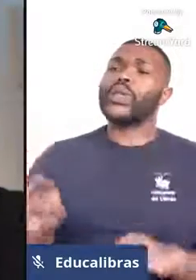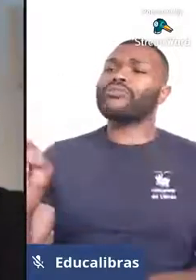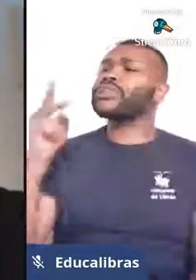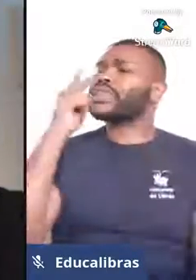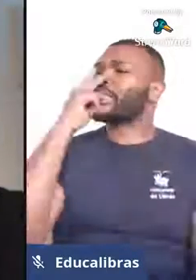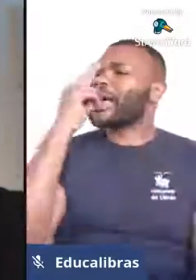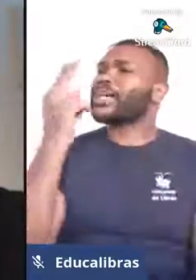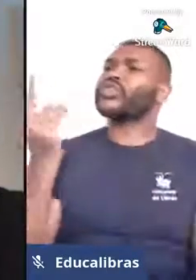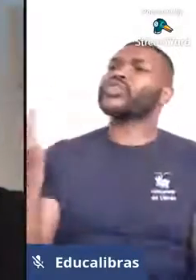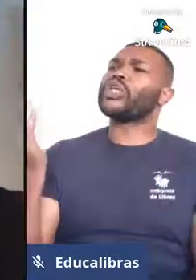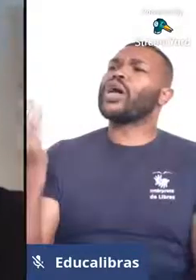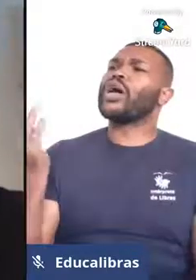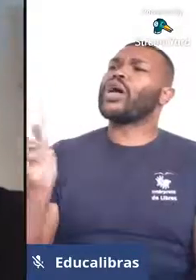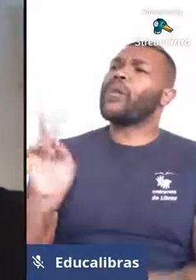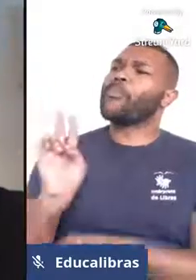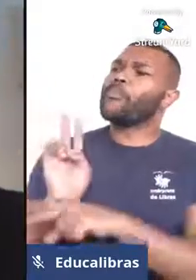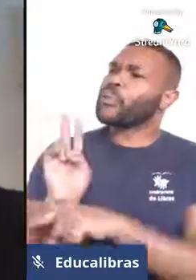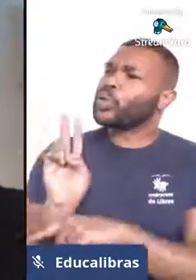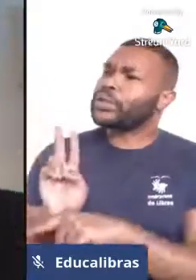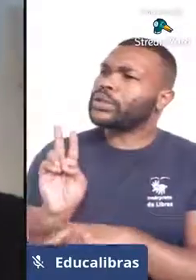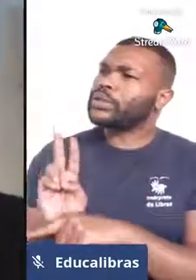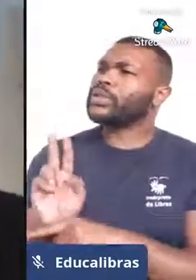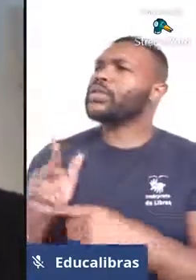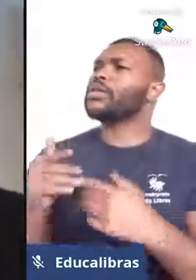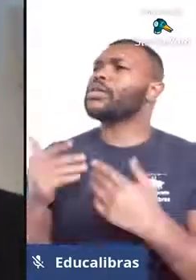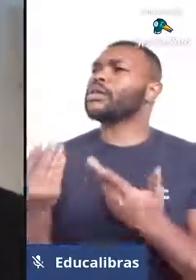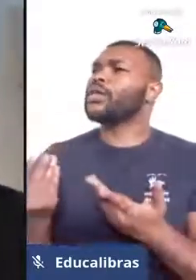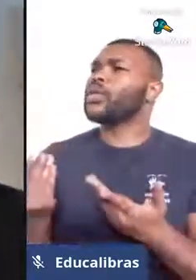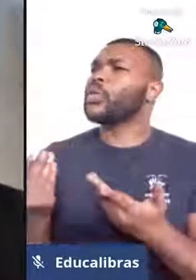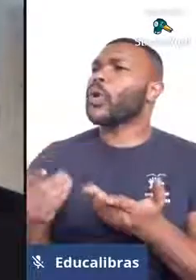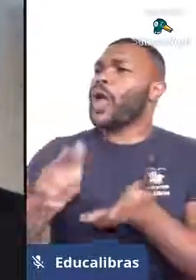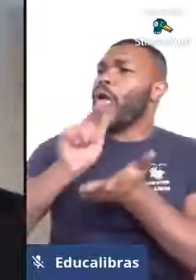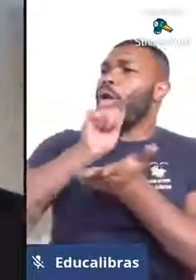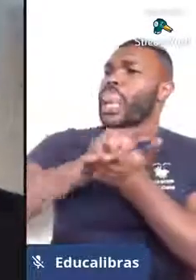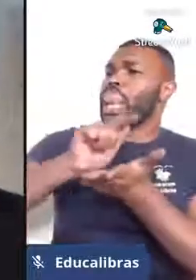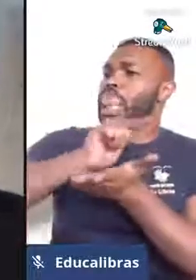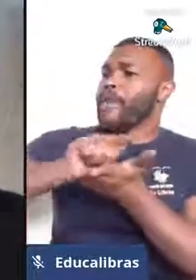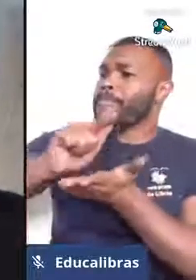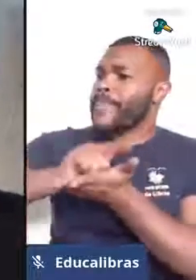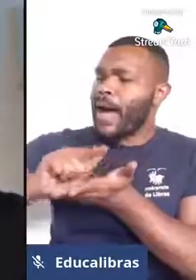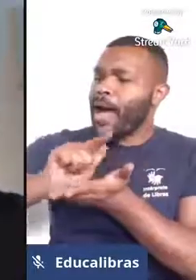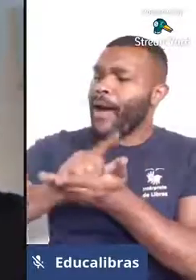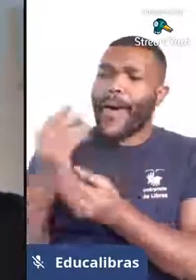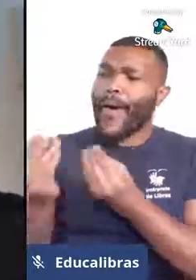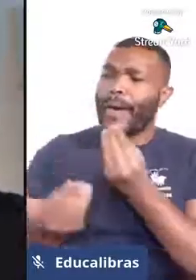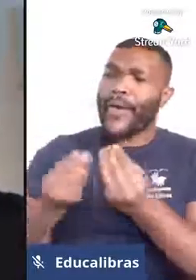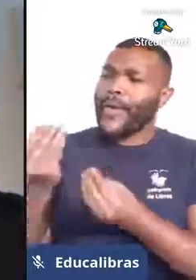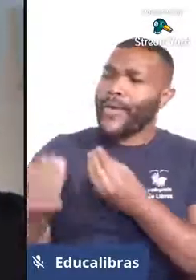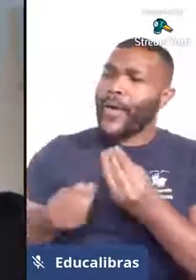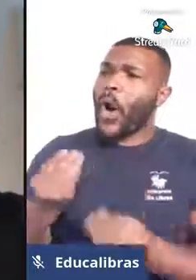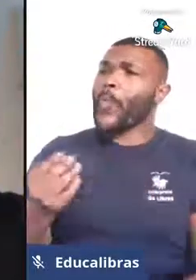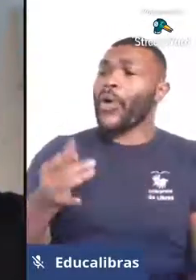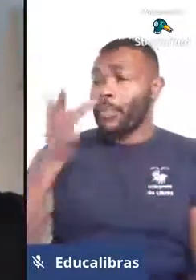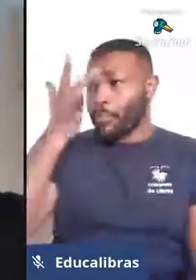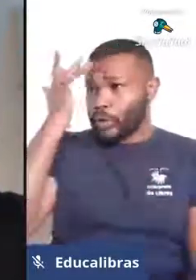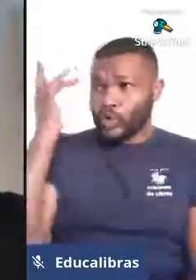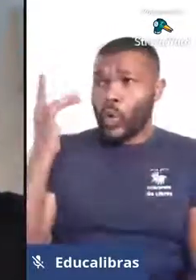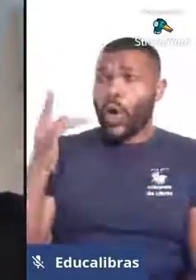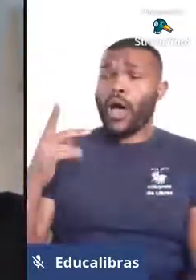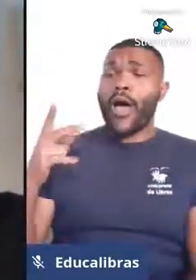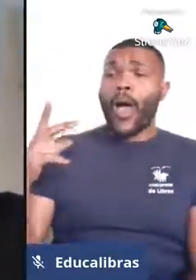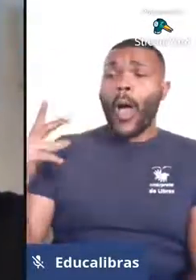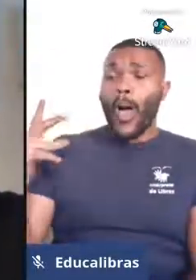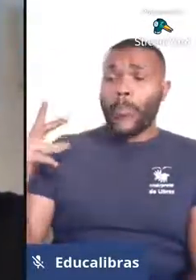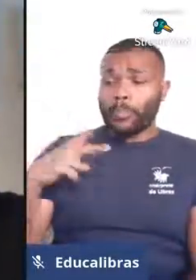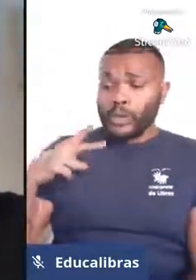termos de proteção, de desinfecção, né, de proteção pessoal. tanto dos funcionários